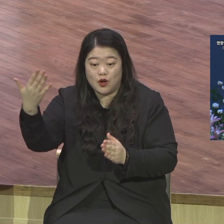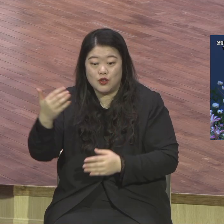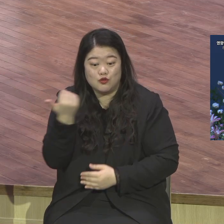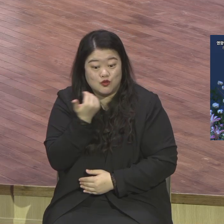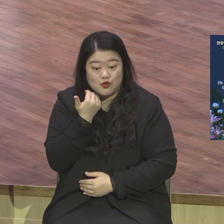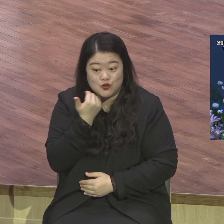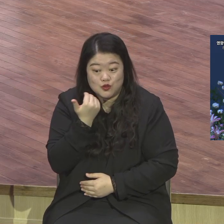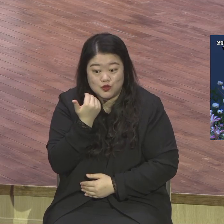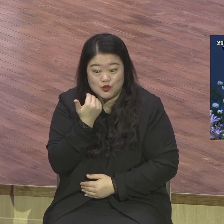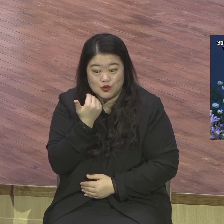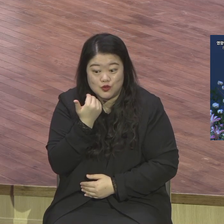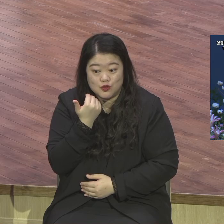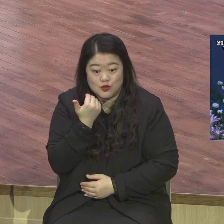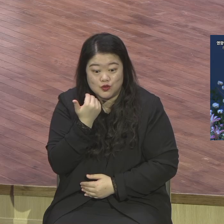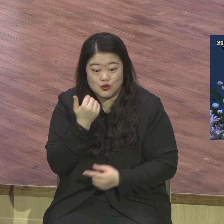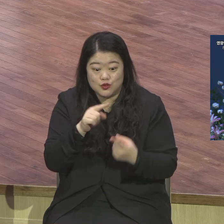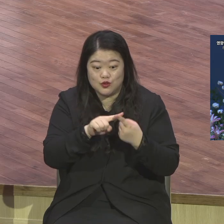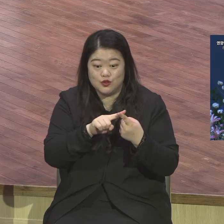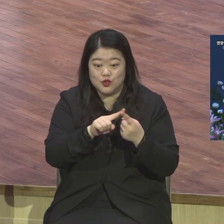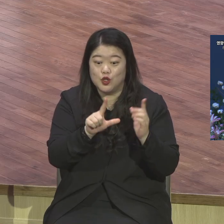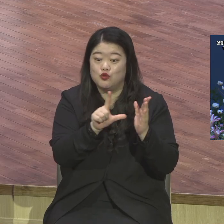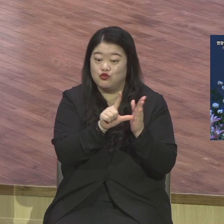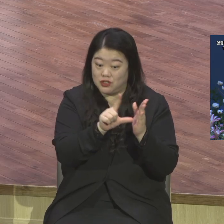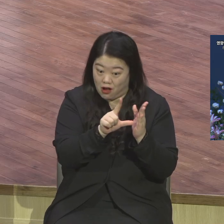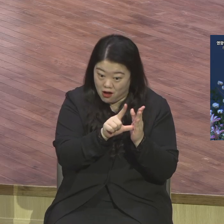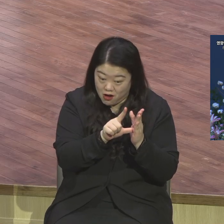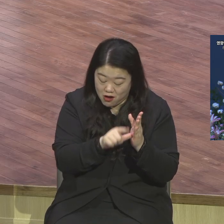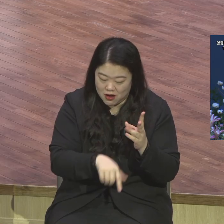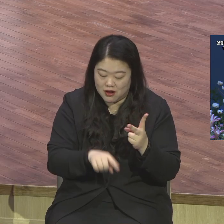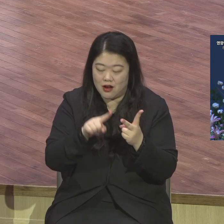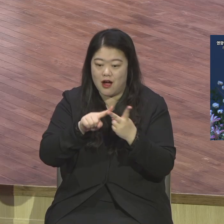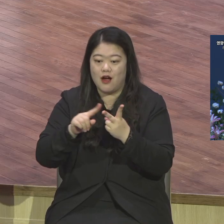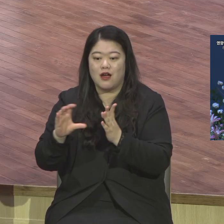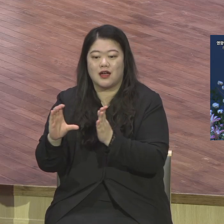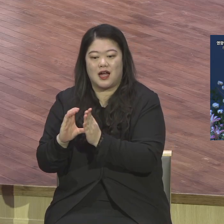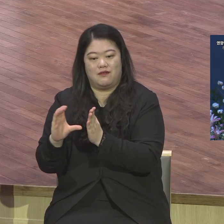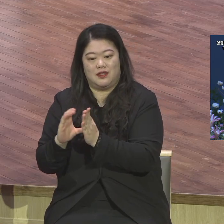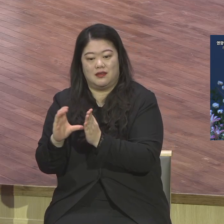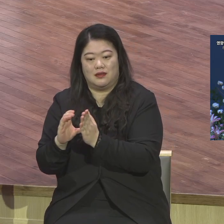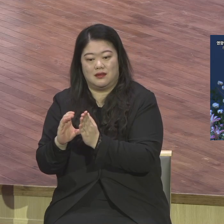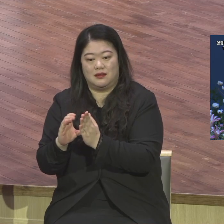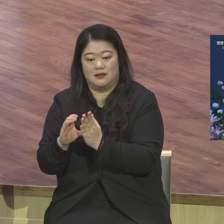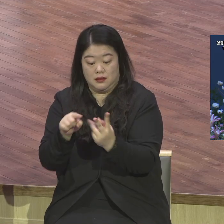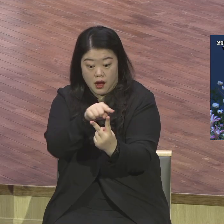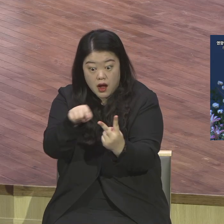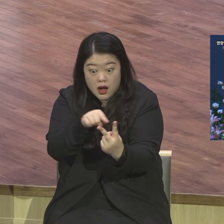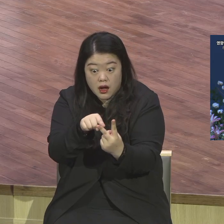마틴 루트와 요한 칼빈도 서로 다른 말을 했어요.